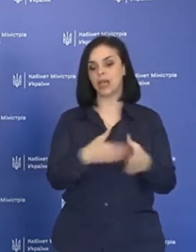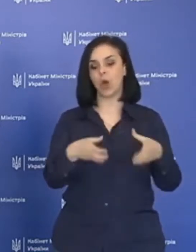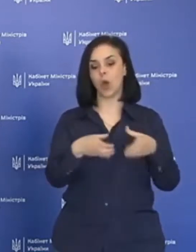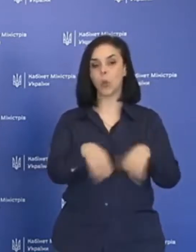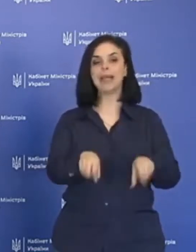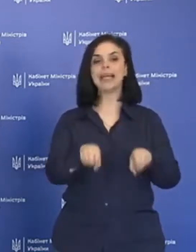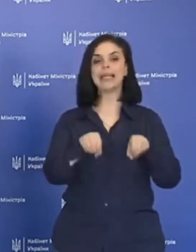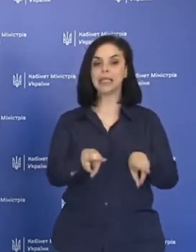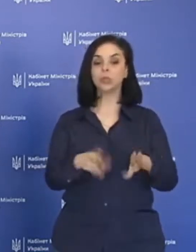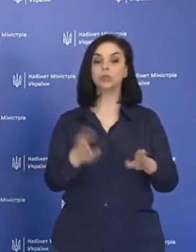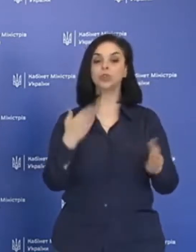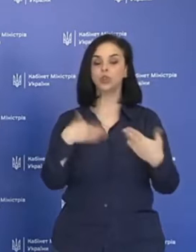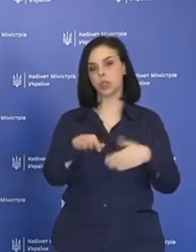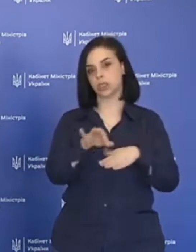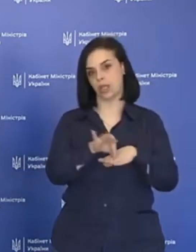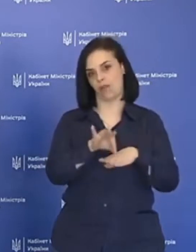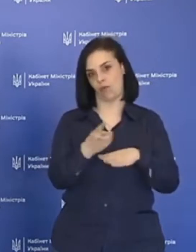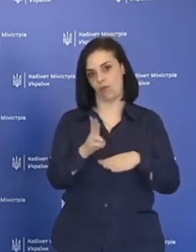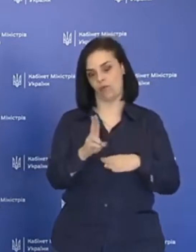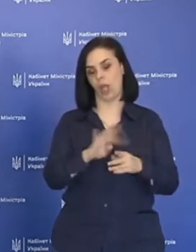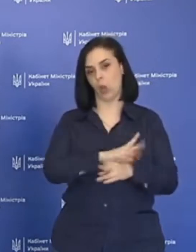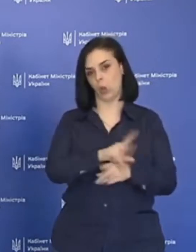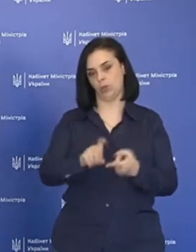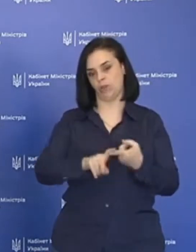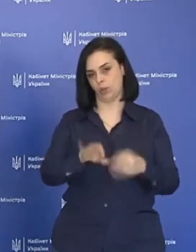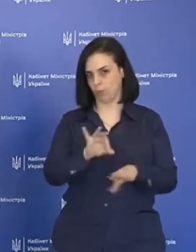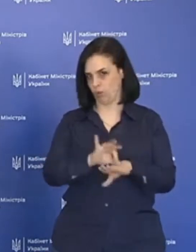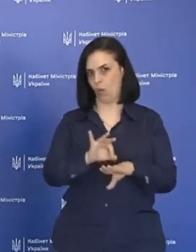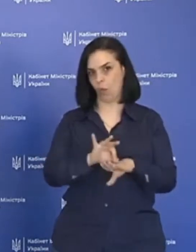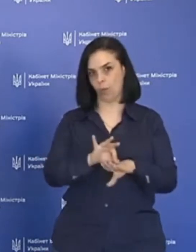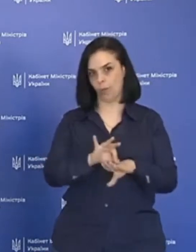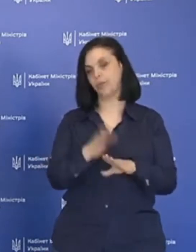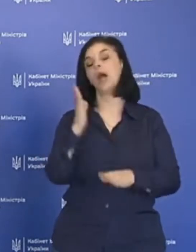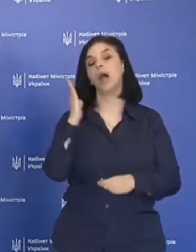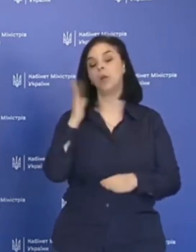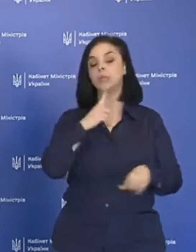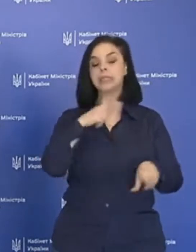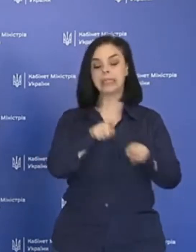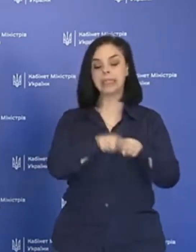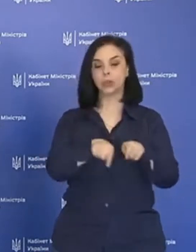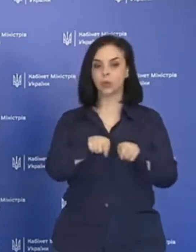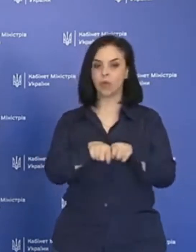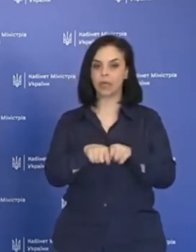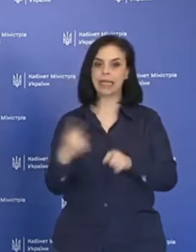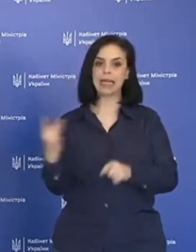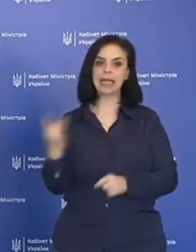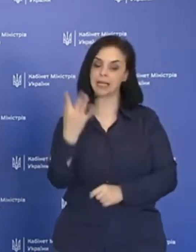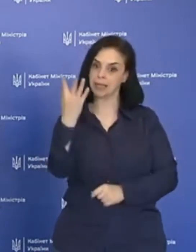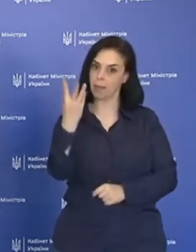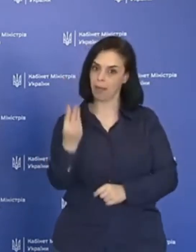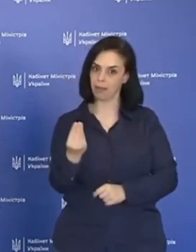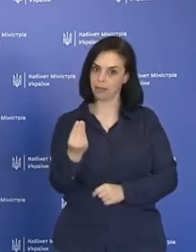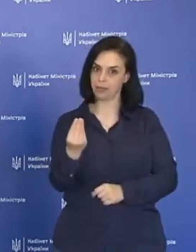групі ризику щодо захворювання на коронавірусну хворобу, будуть тестуватися раз на